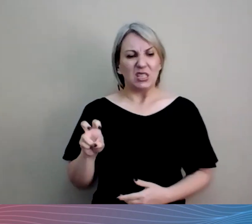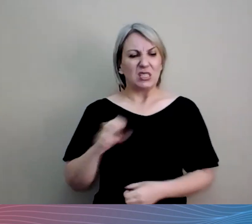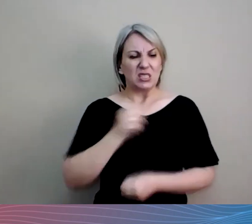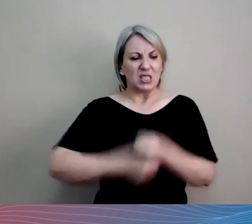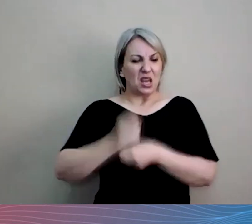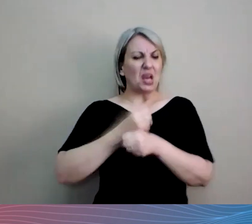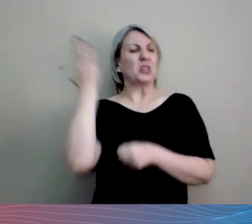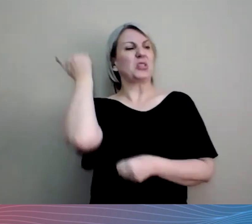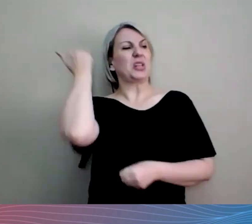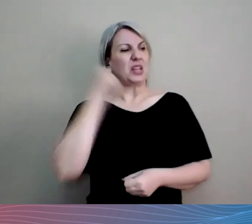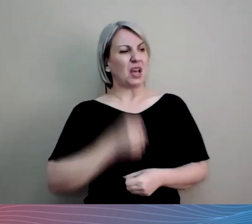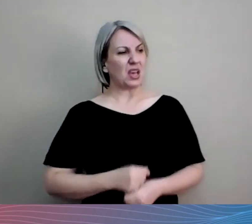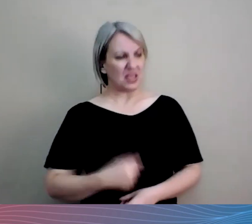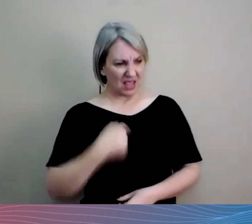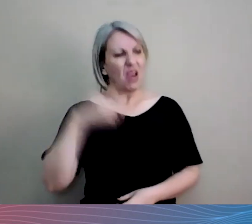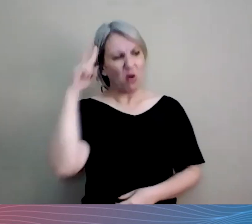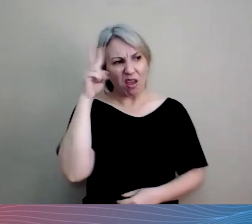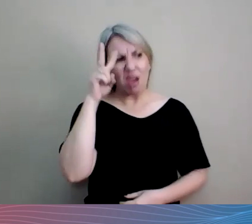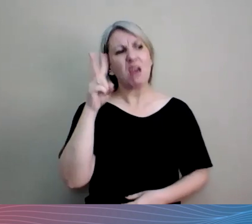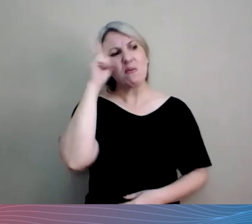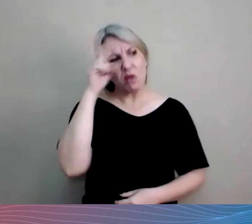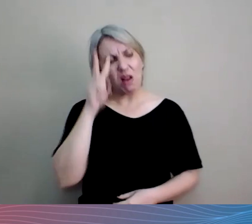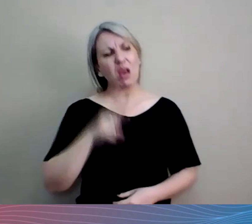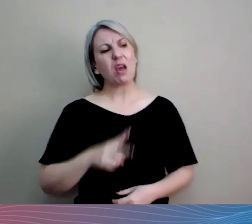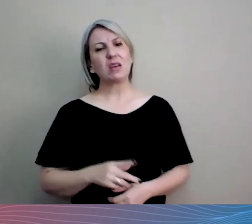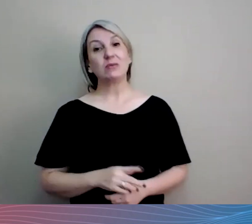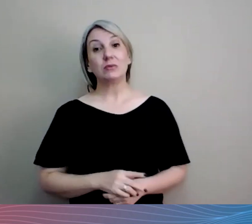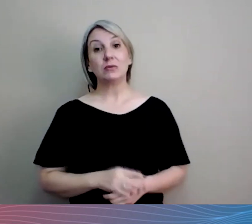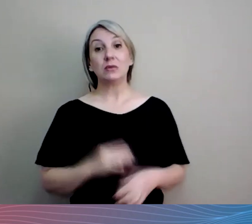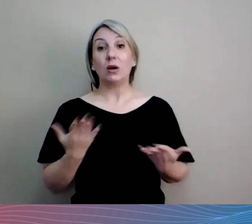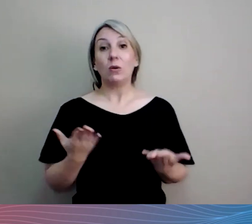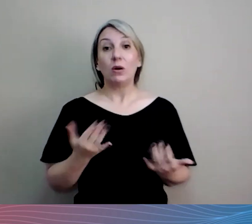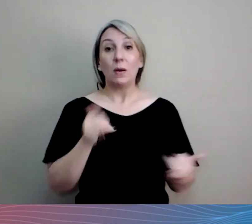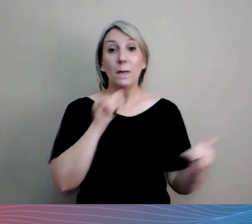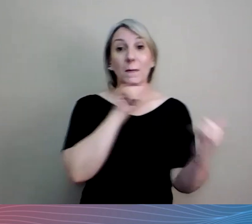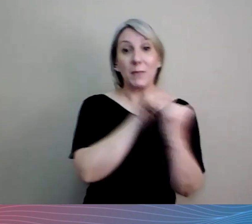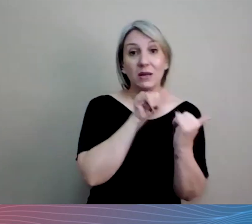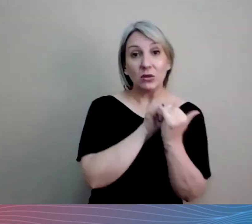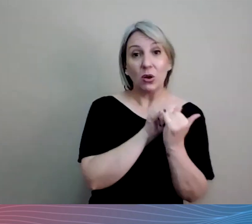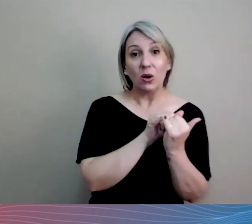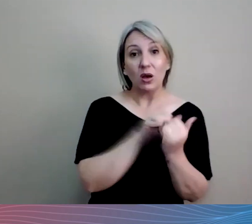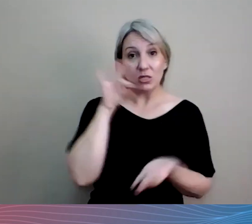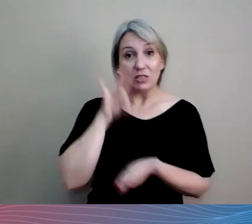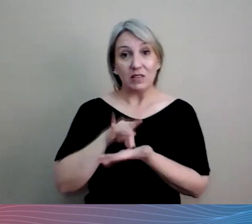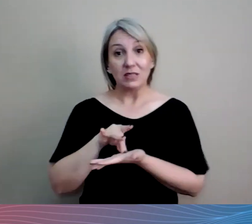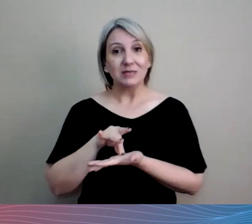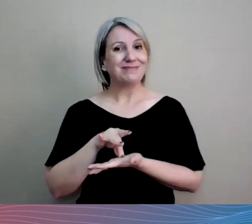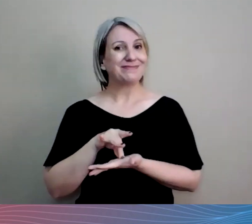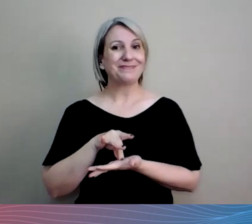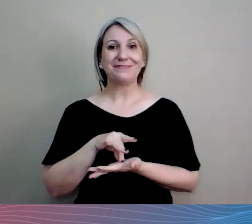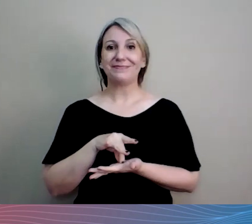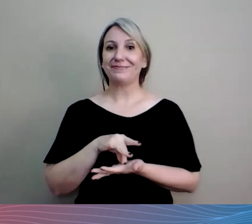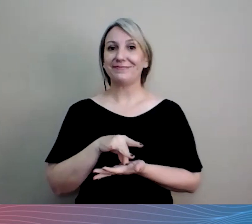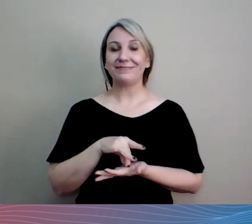difícil perdoar. E quando a gente perdoa, mas não perdoa para sempre, a gente puxa de novo o rabo do cachorro, Então, irmãos,